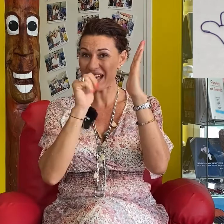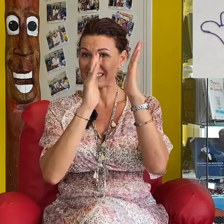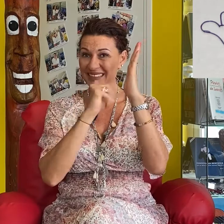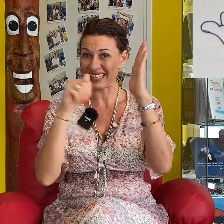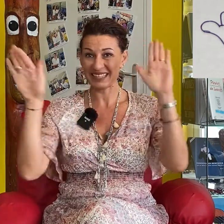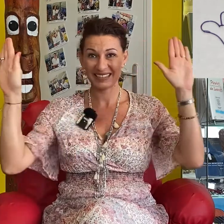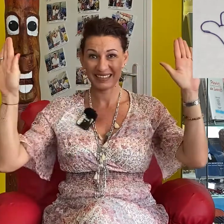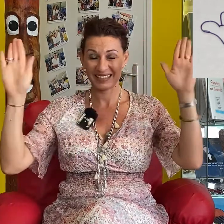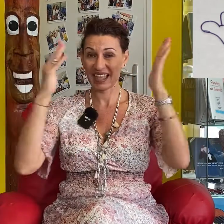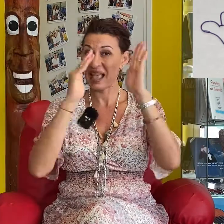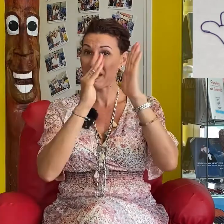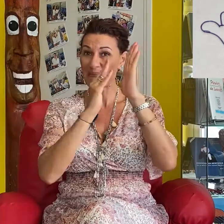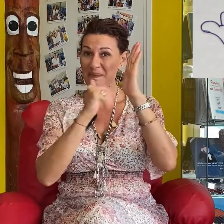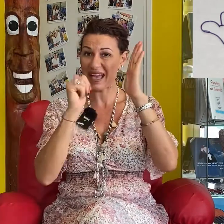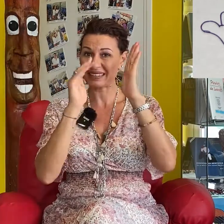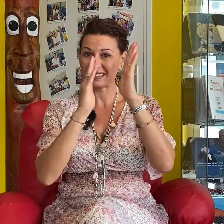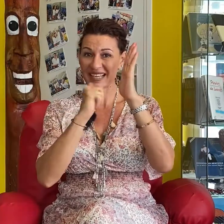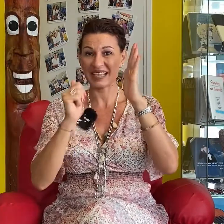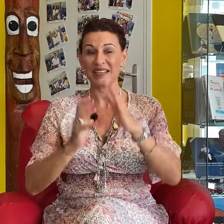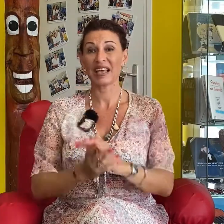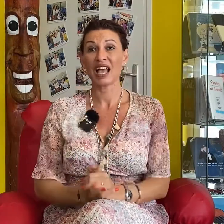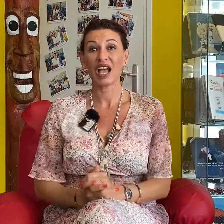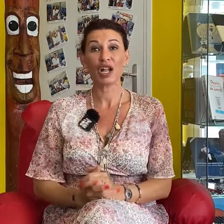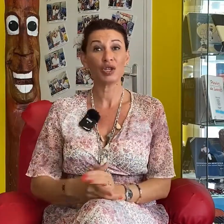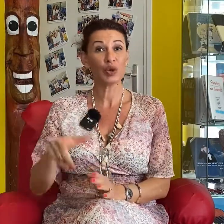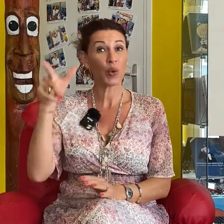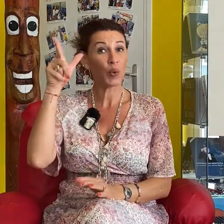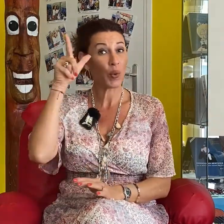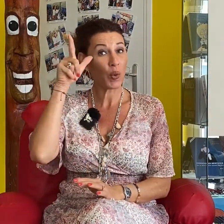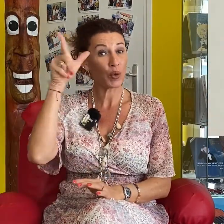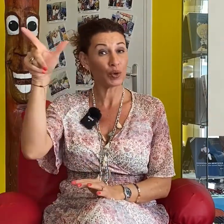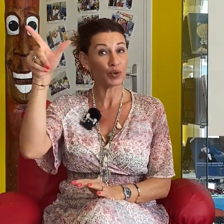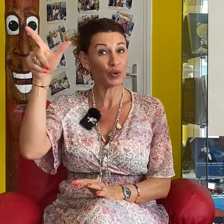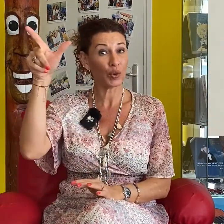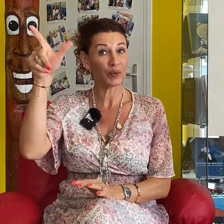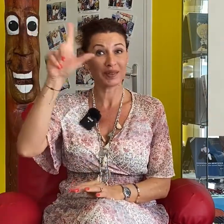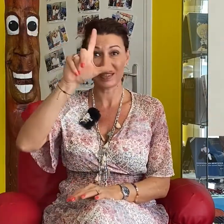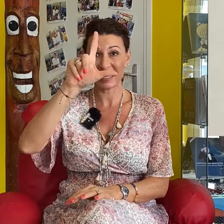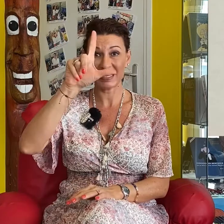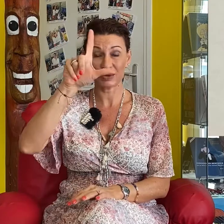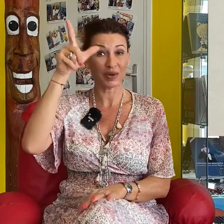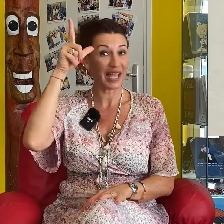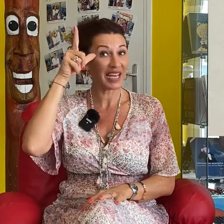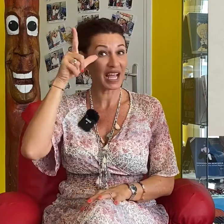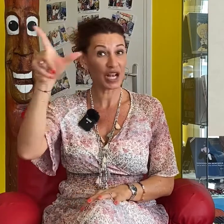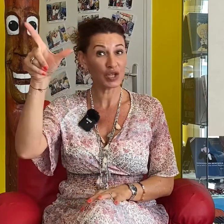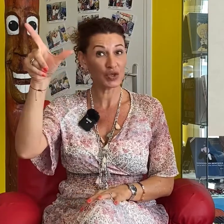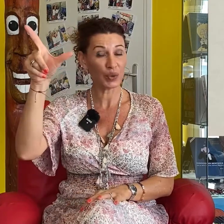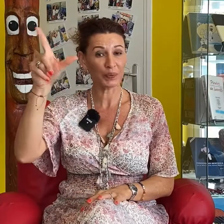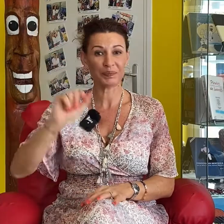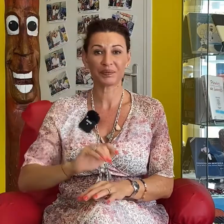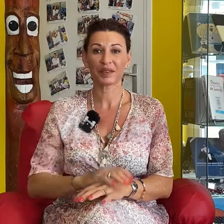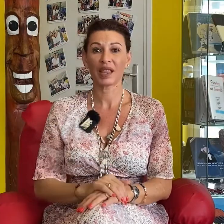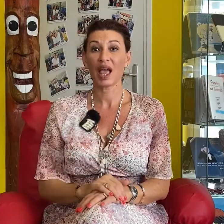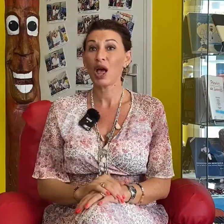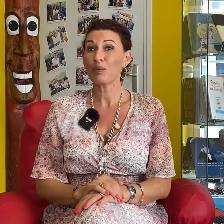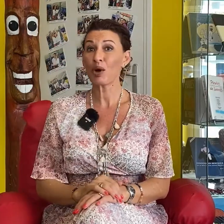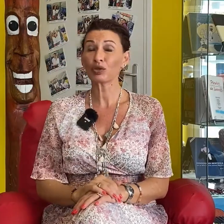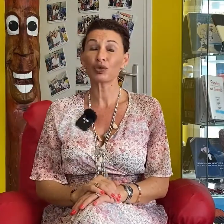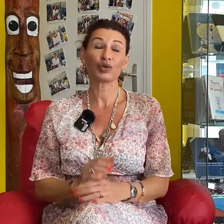Marseille, Marseille. Lyon, Lyon, la lettre L, Lyon. Bordeaux, il y a